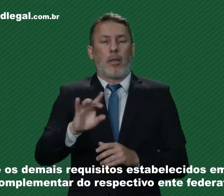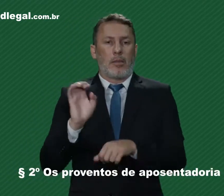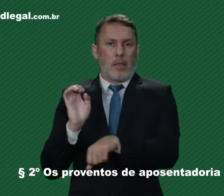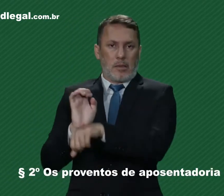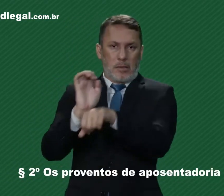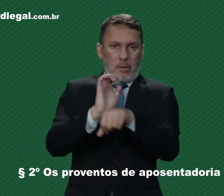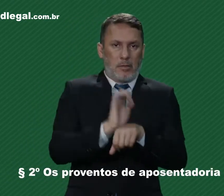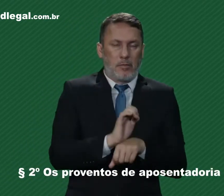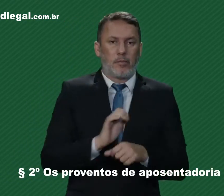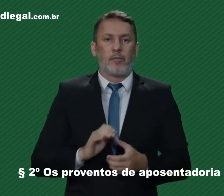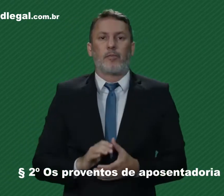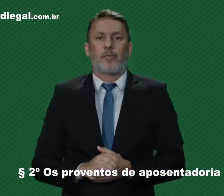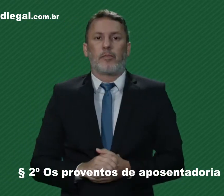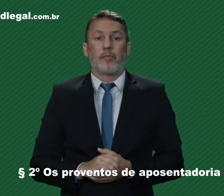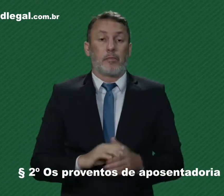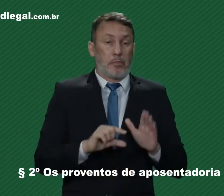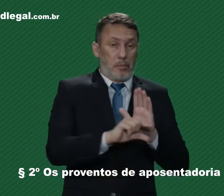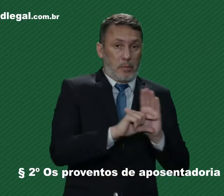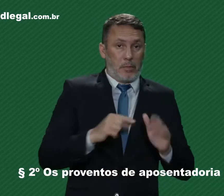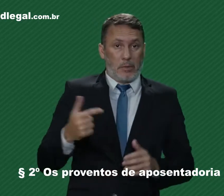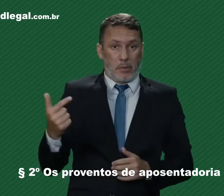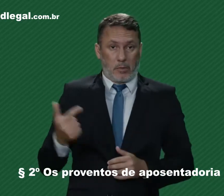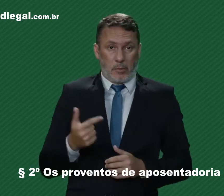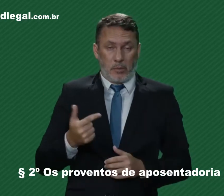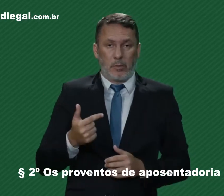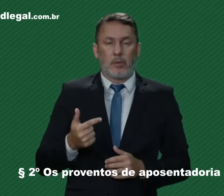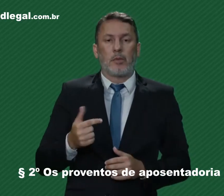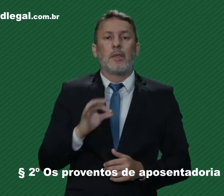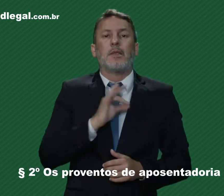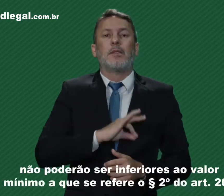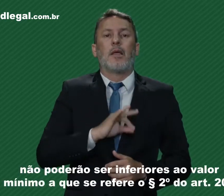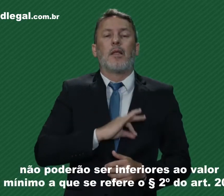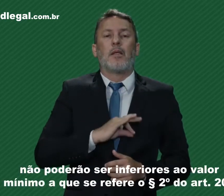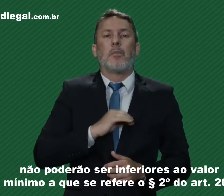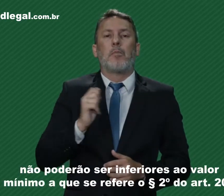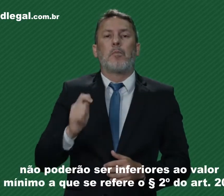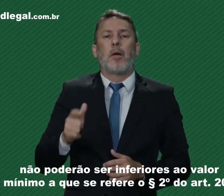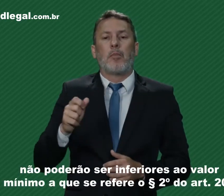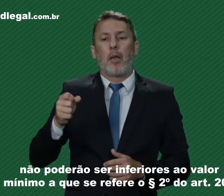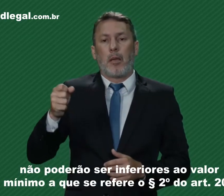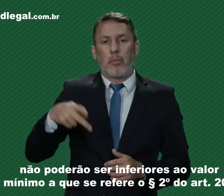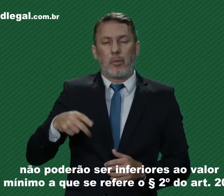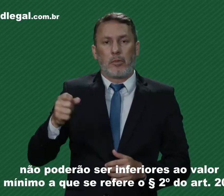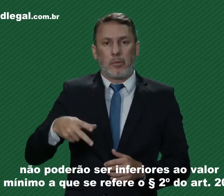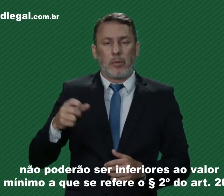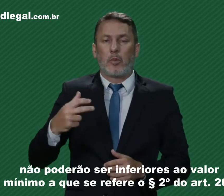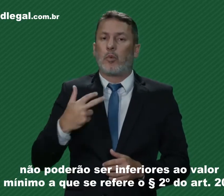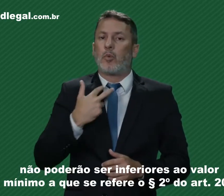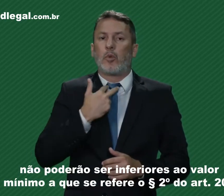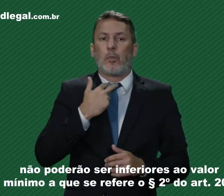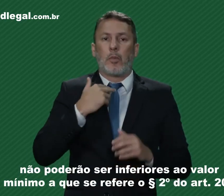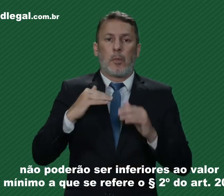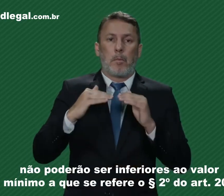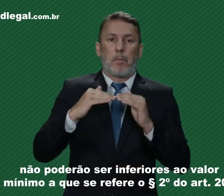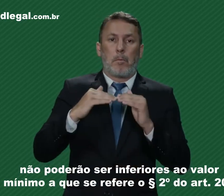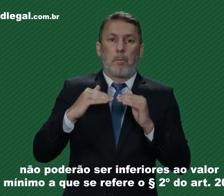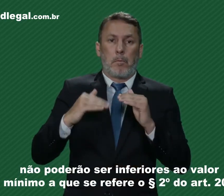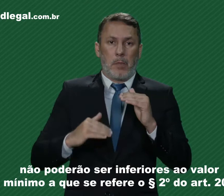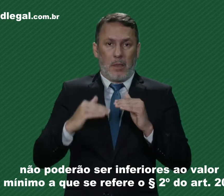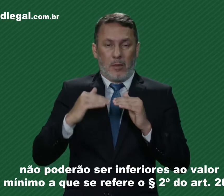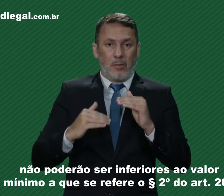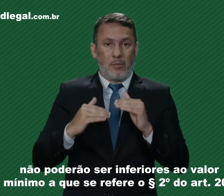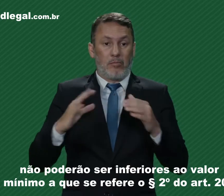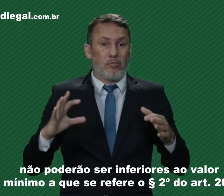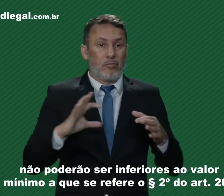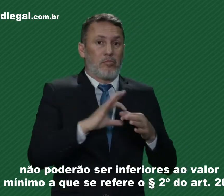federativo. Parágrafo 2º. Os proventos de aposentadoria não poderão ser inferiores ao valor mínimo a que se refere